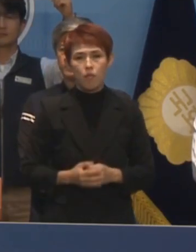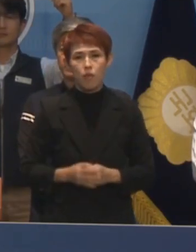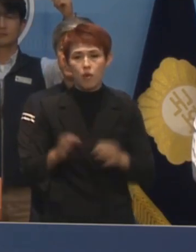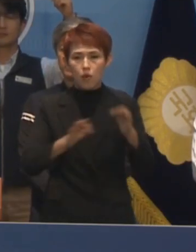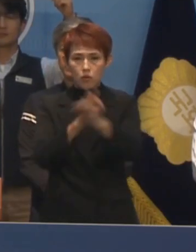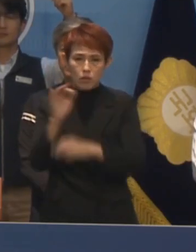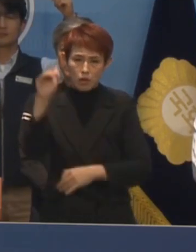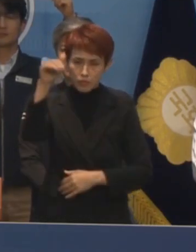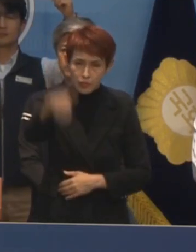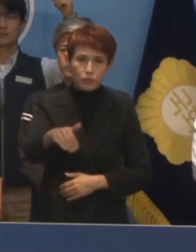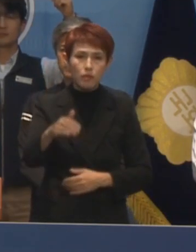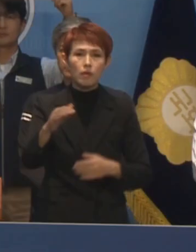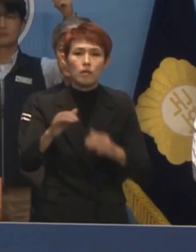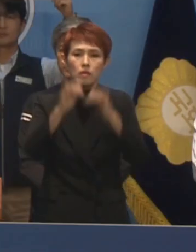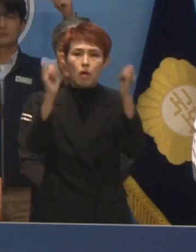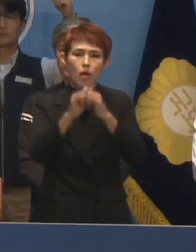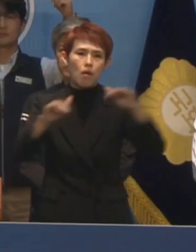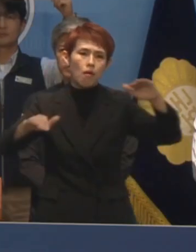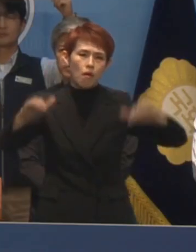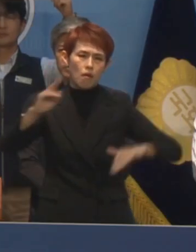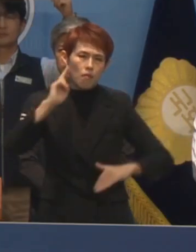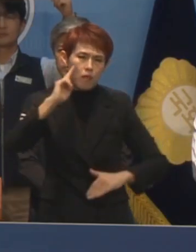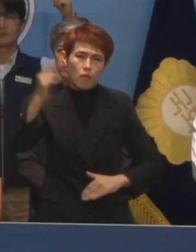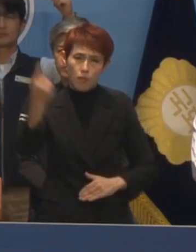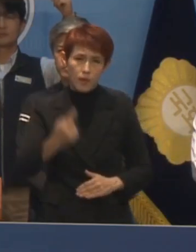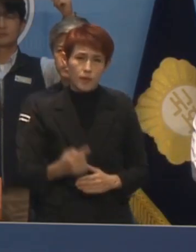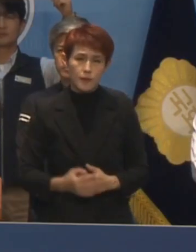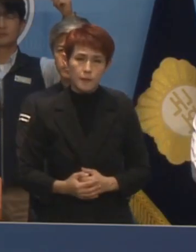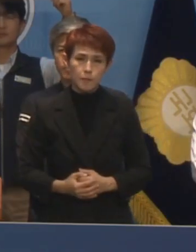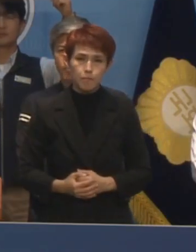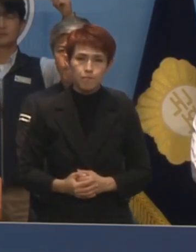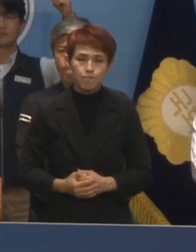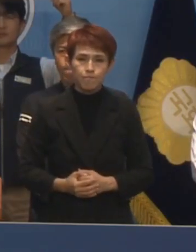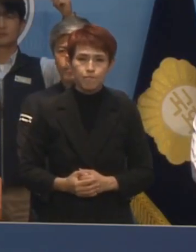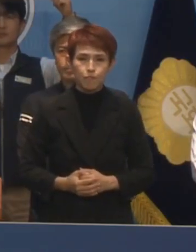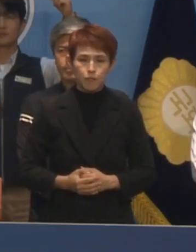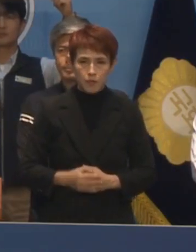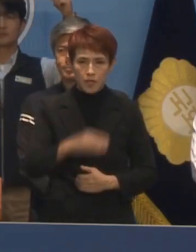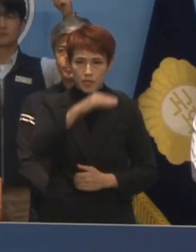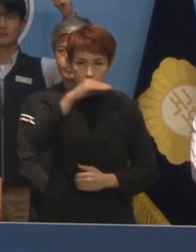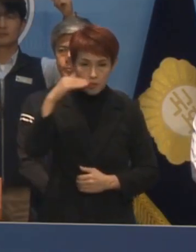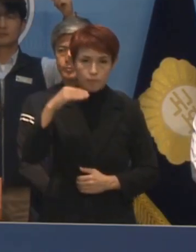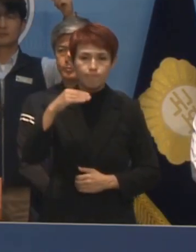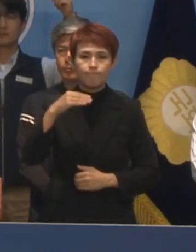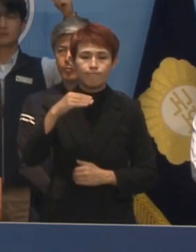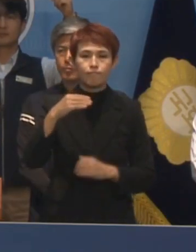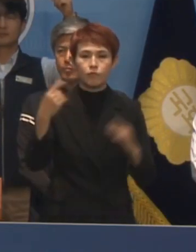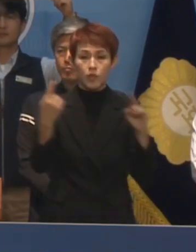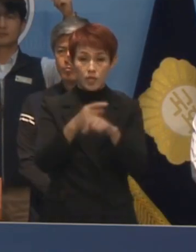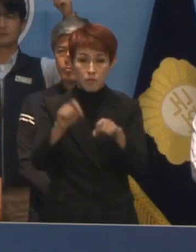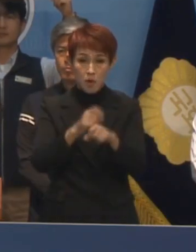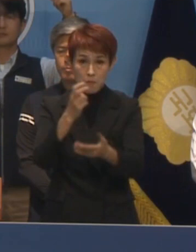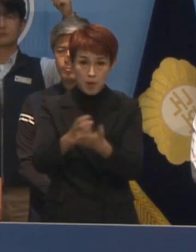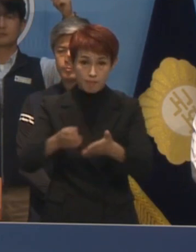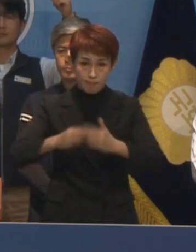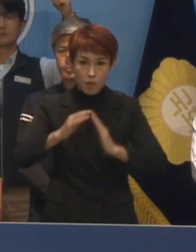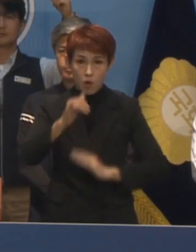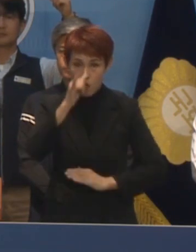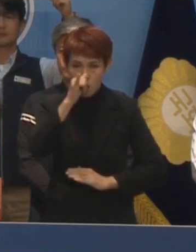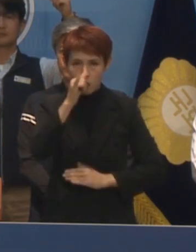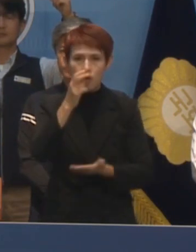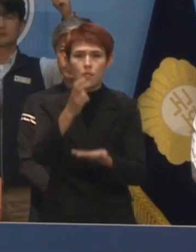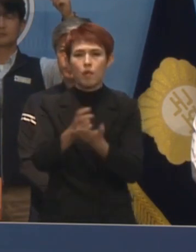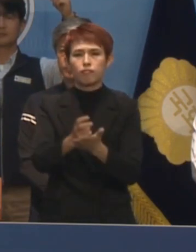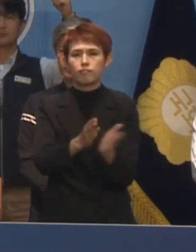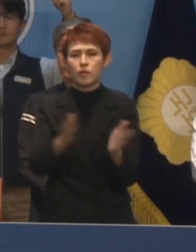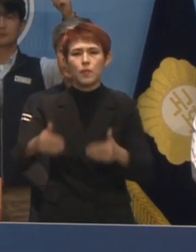사회적 불평등을 심화시키는 요인으로 작용할 수 있습니다. 우리는 정의로운 전환특별법을 통해 이러한 문제를 해결할 수 있는 법적